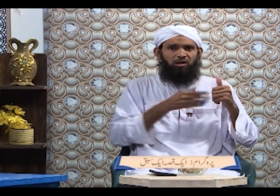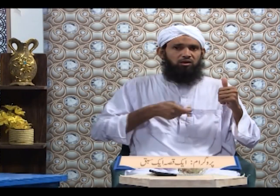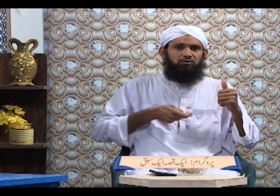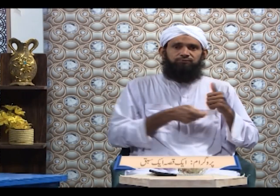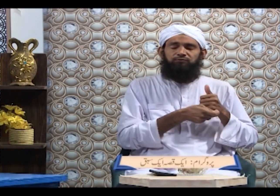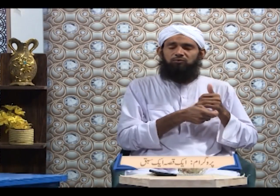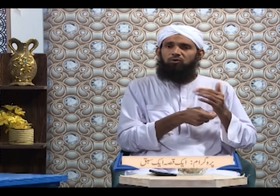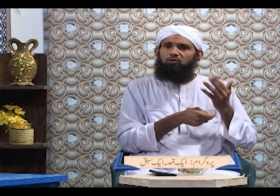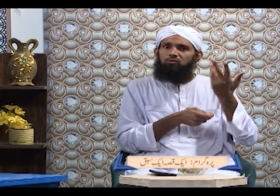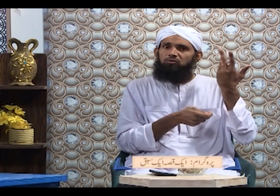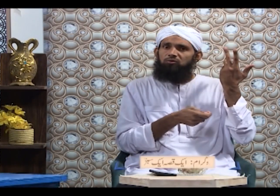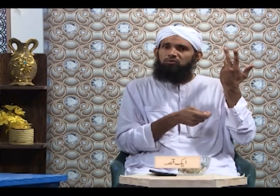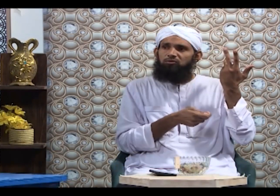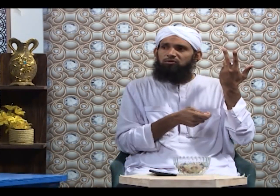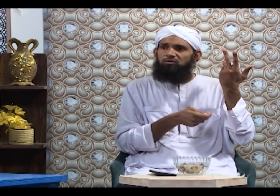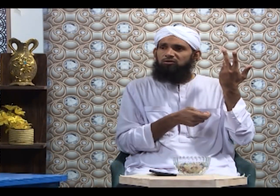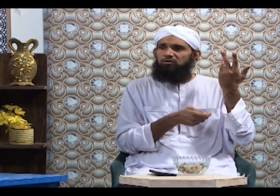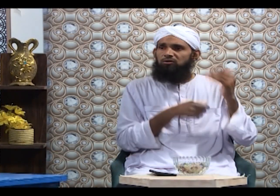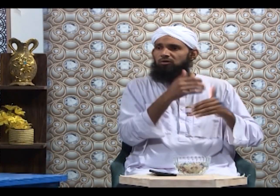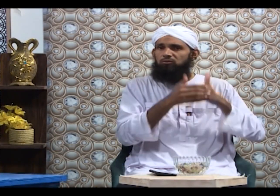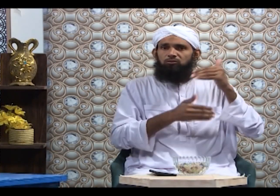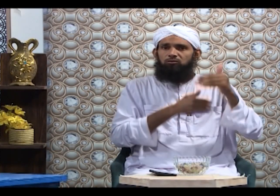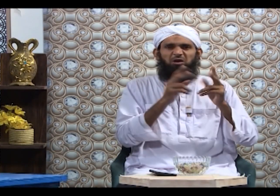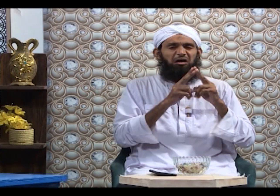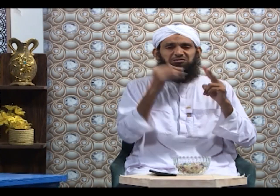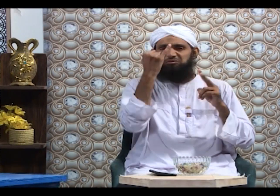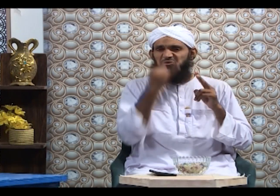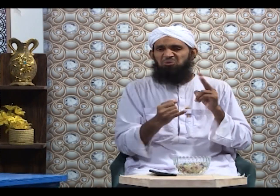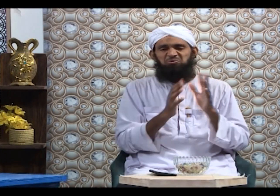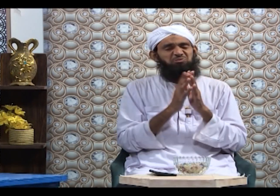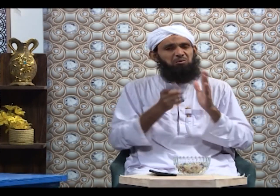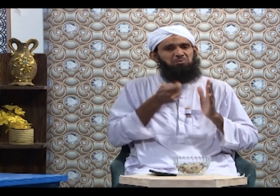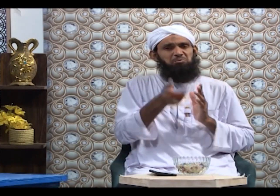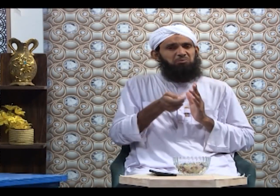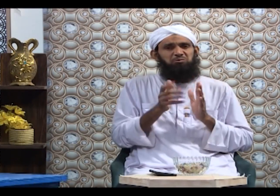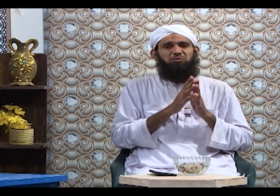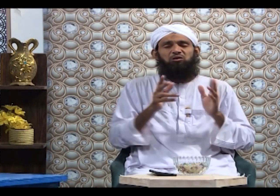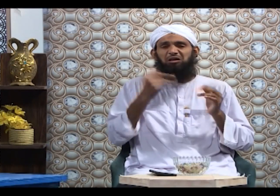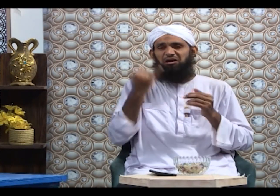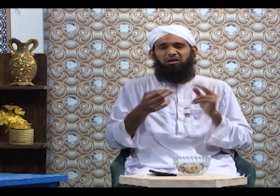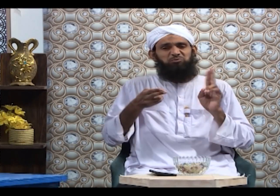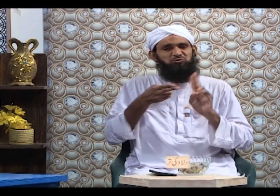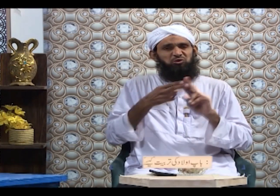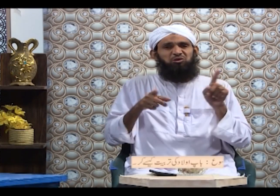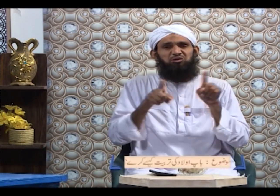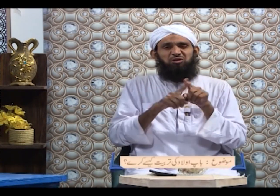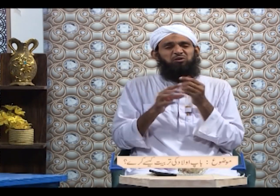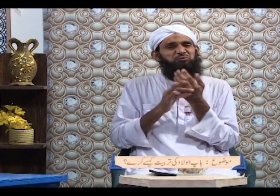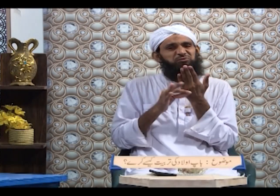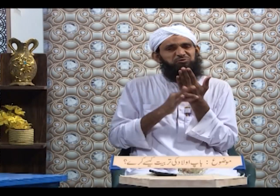پیار اور دولت کی ریل پیل نے اس کی عادتیں بگاڑ دی تھی، حتیٰ کہ برے دوستوں کی صحبت میں رہ کر نشے کا عادی بن